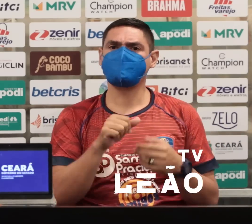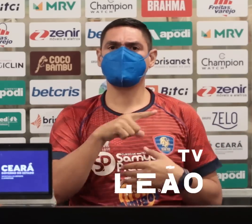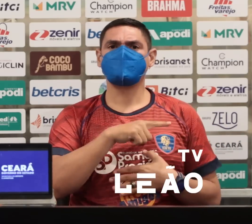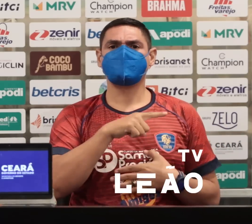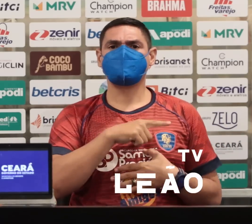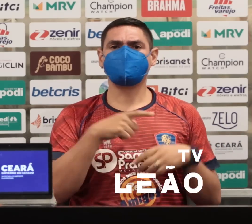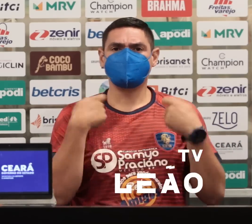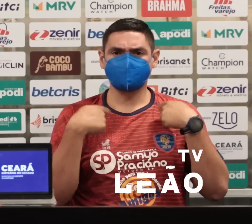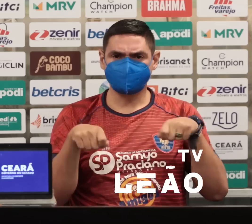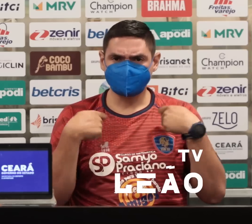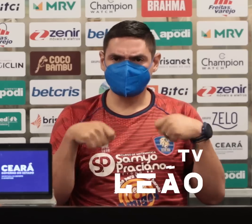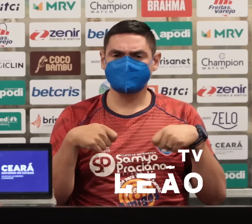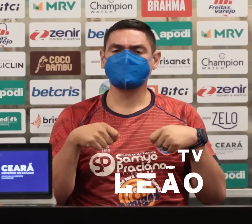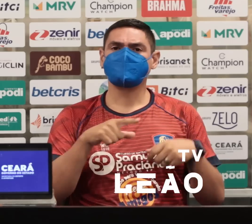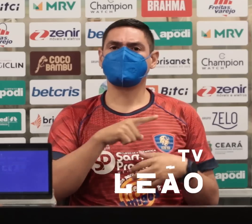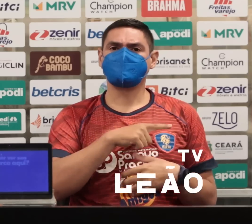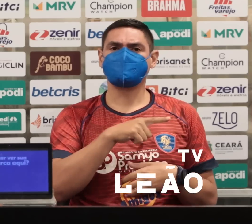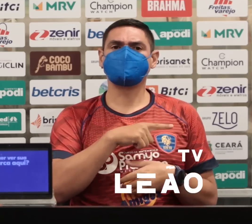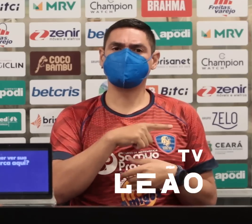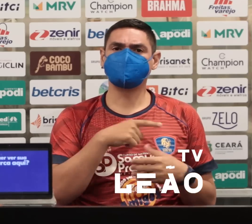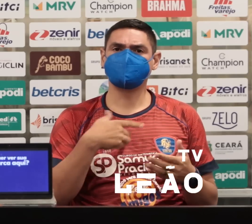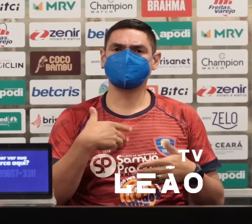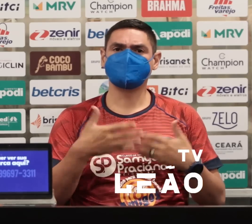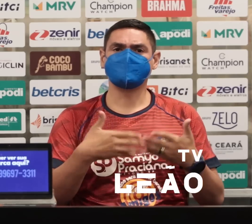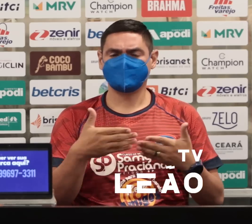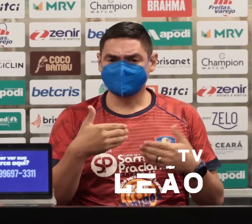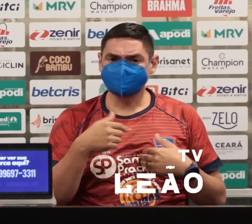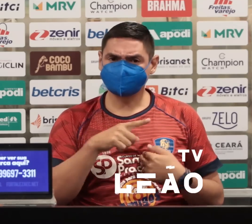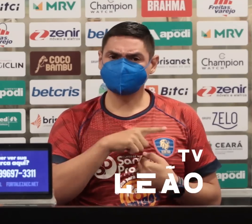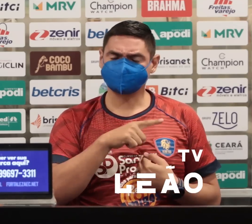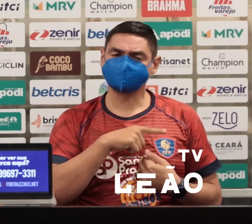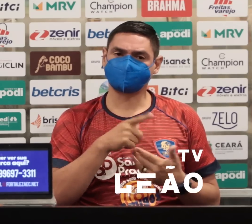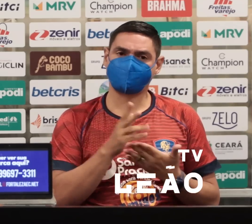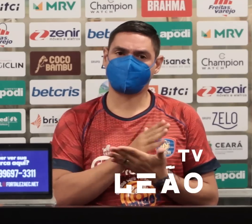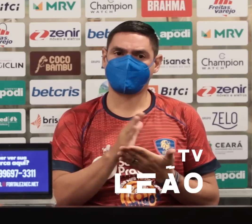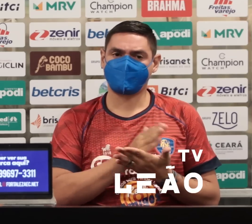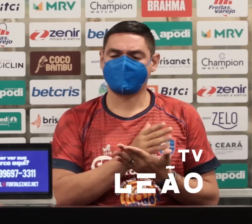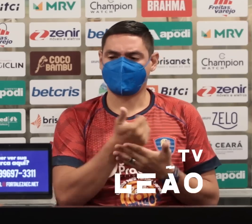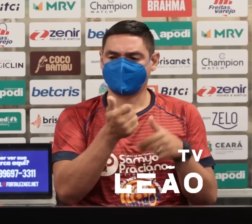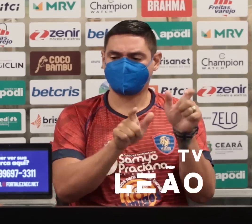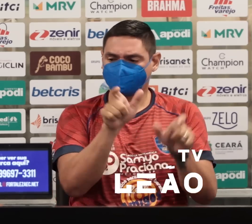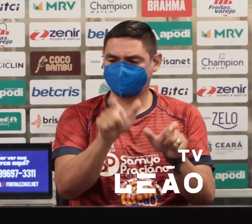necesitábamos o jugadores o frescos, ¿no? Con más...